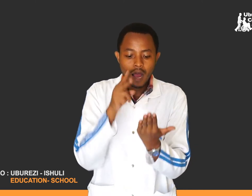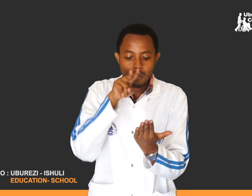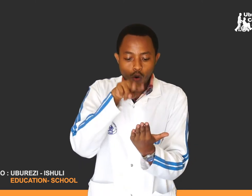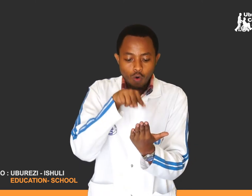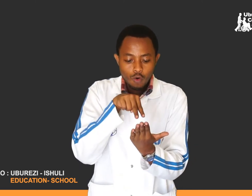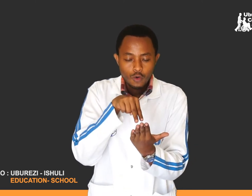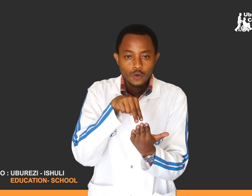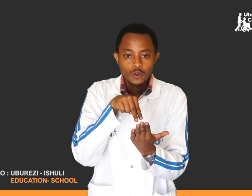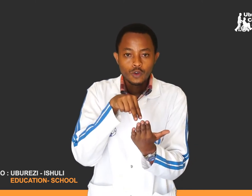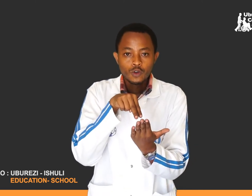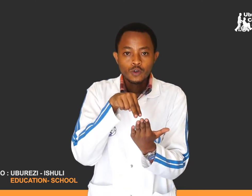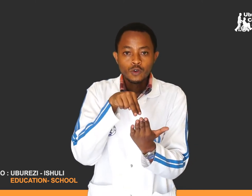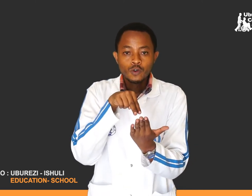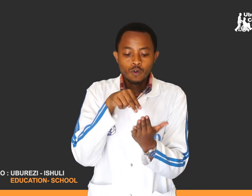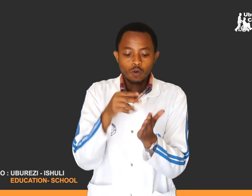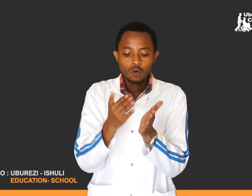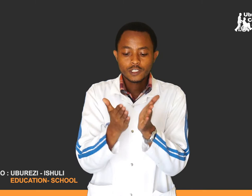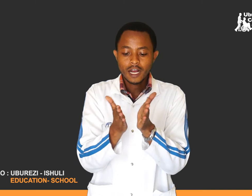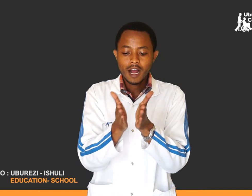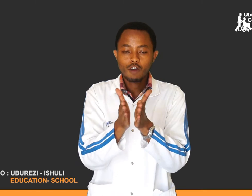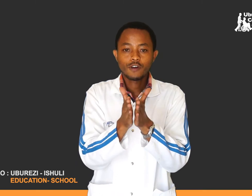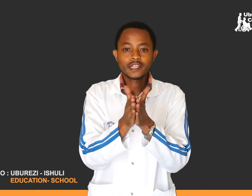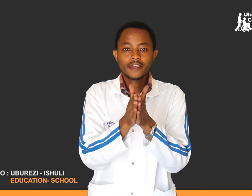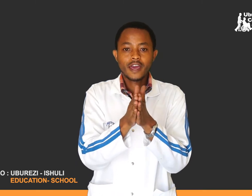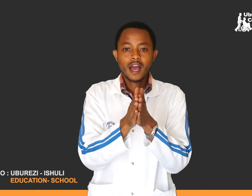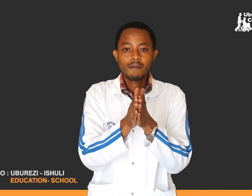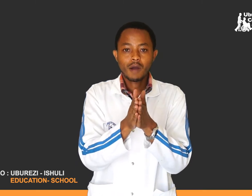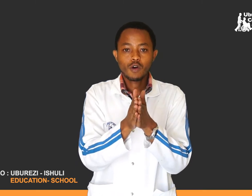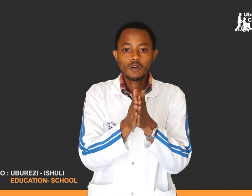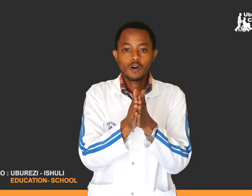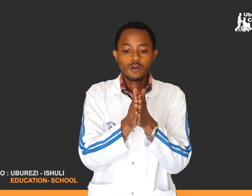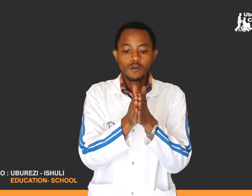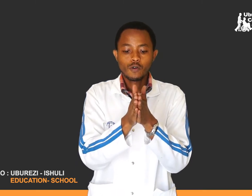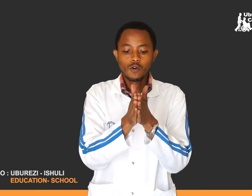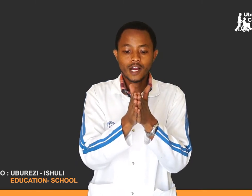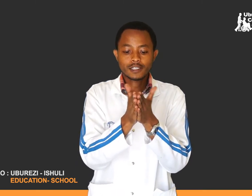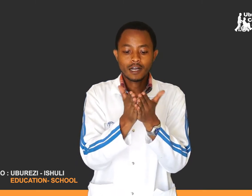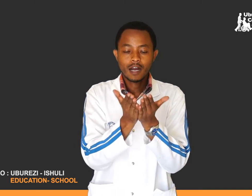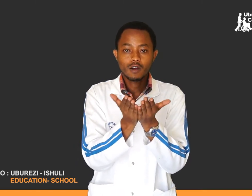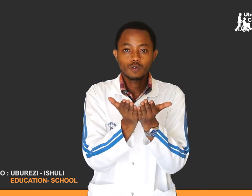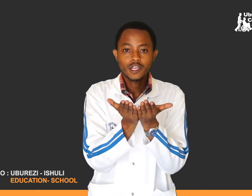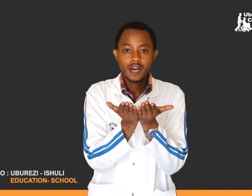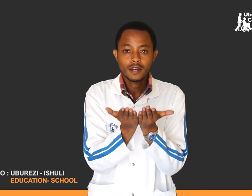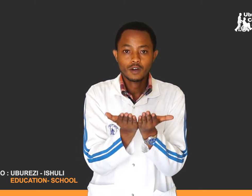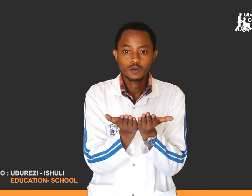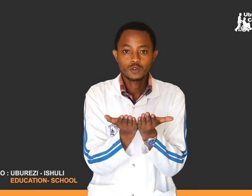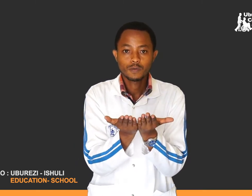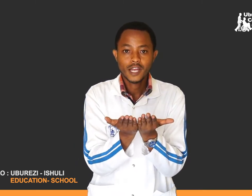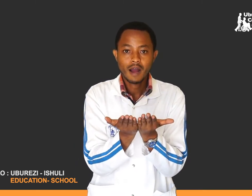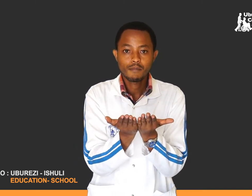igitabo, usa nkaho ufatanya ya maboko ugasa nkaho ujyana gutyo